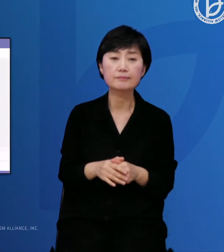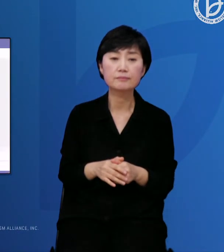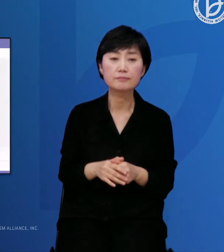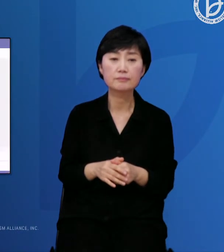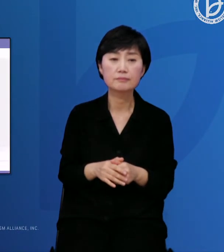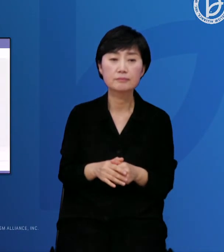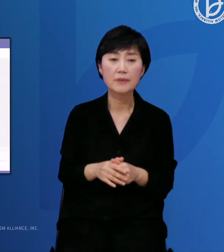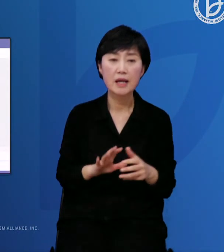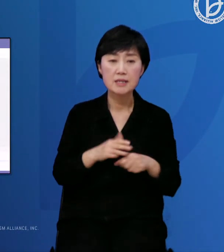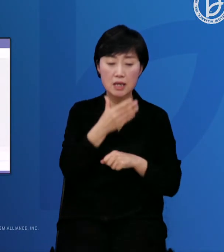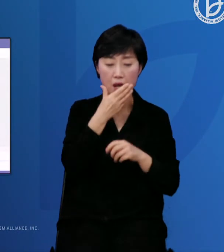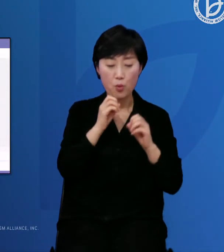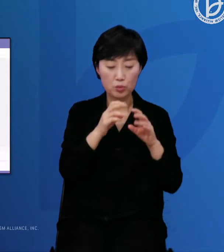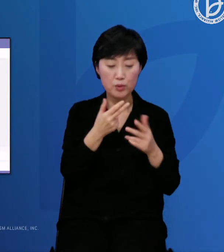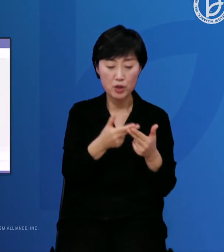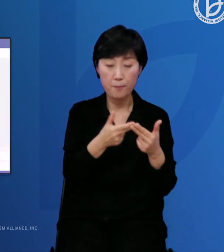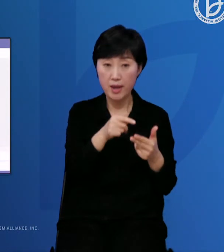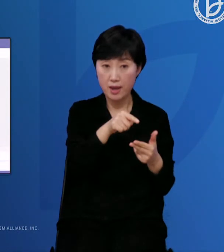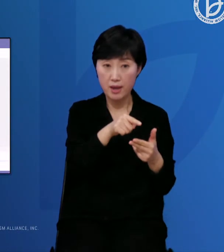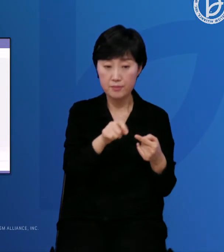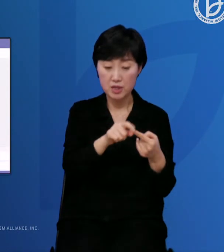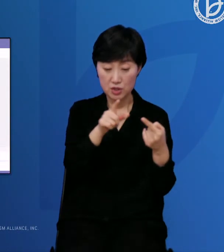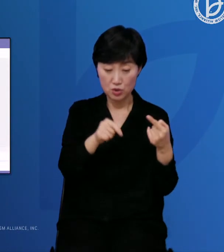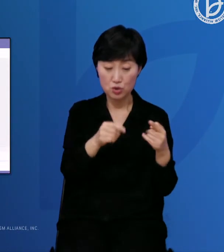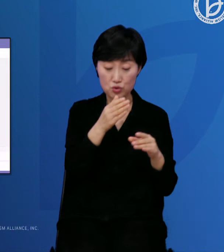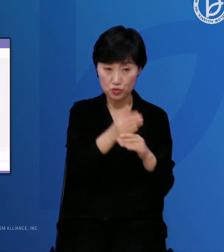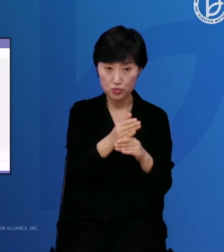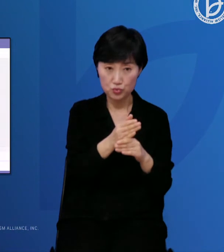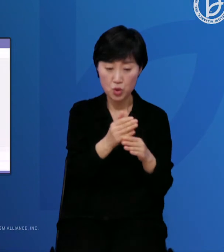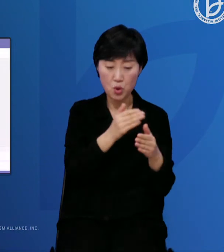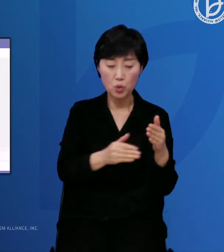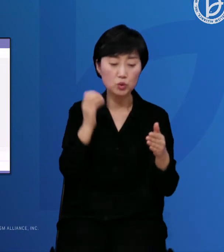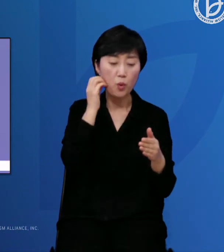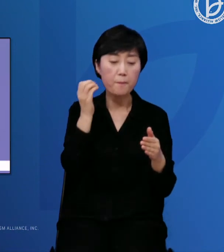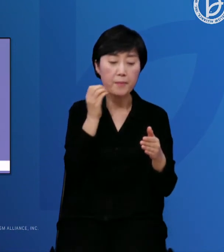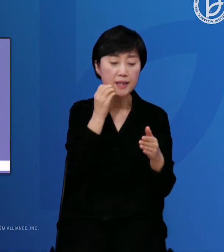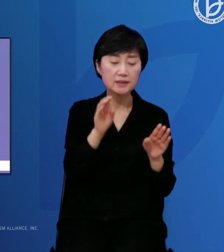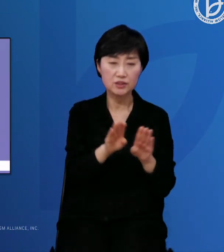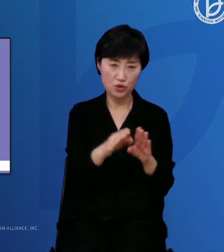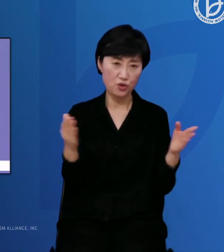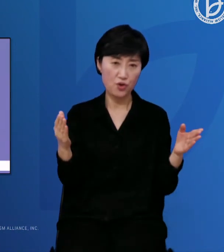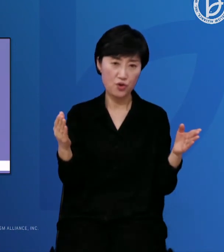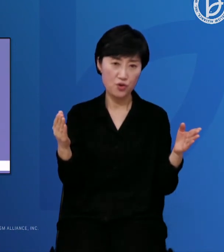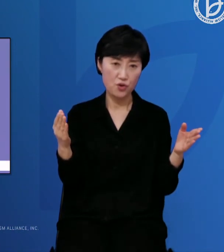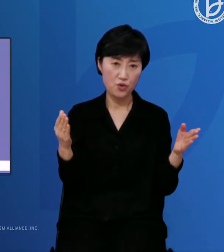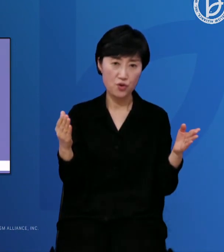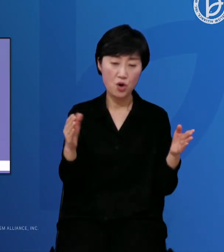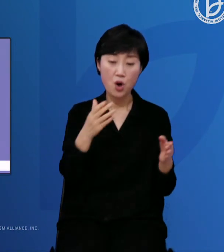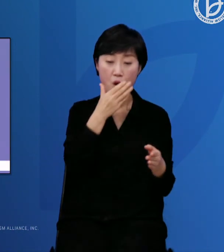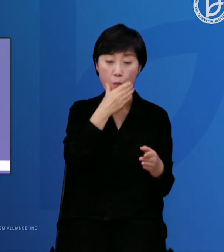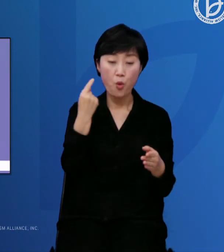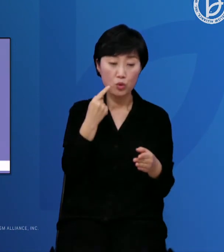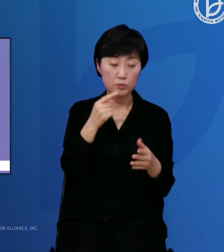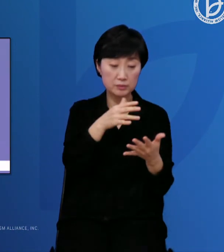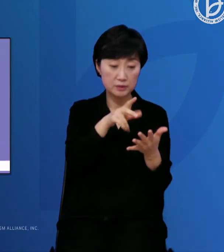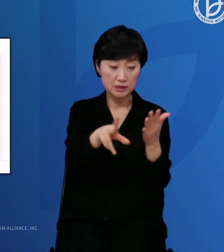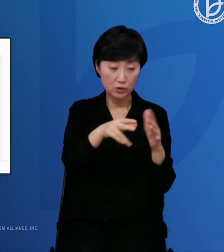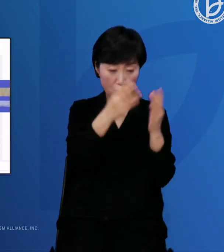사단법인 세계복음화 전도협회가 1월 중 공식 홈페이지를 오픈하고 237 원타임 패스 서비스를 시작합니다.